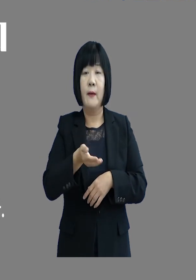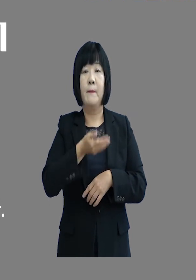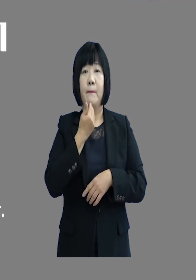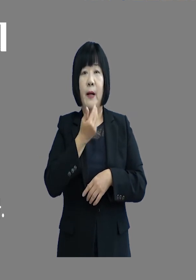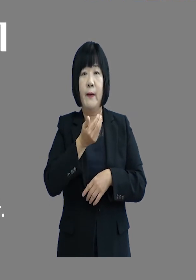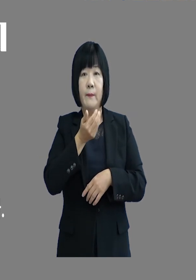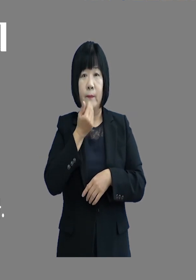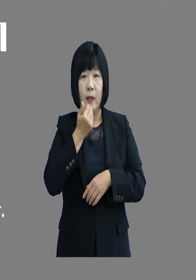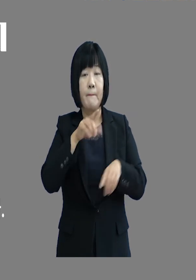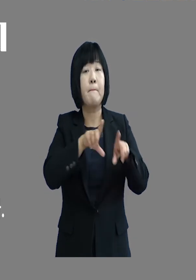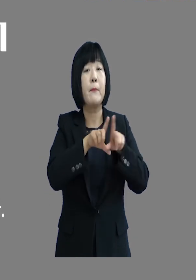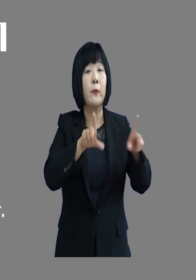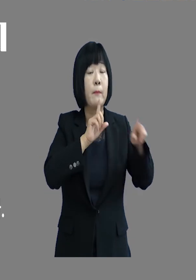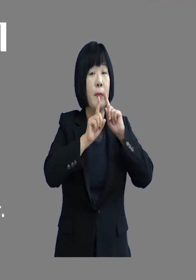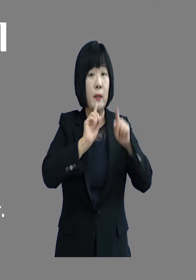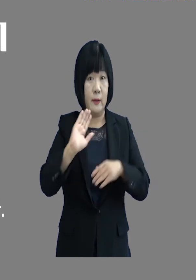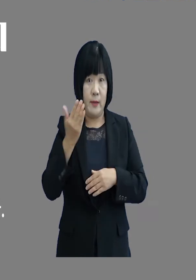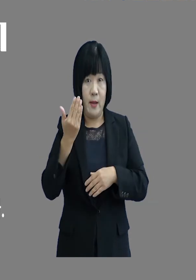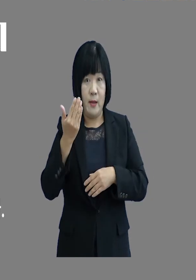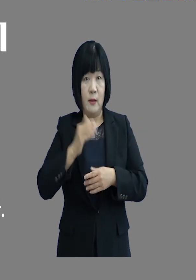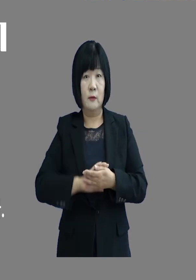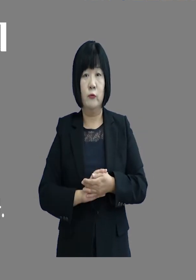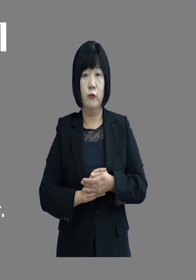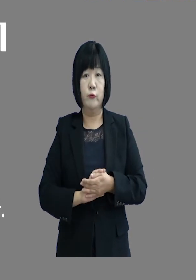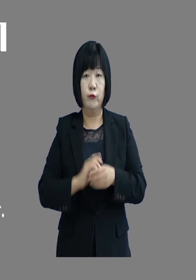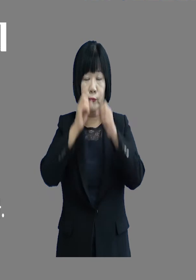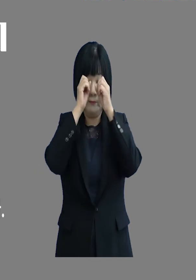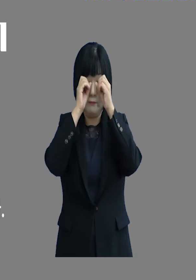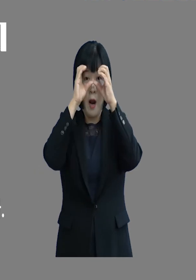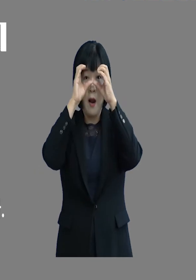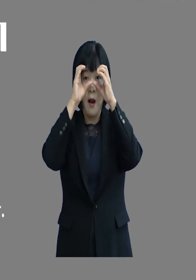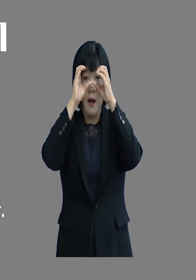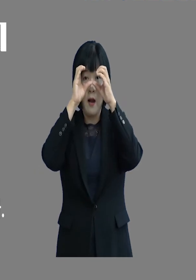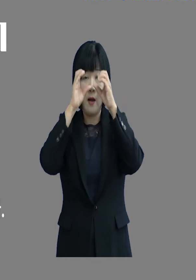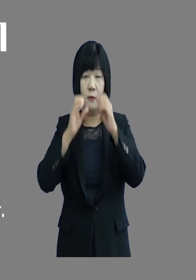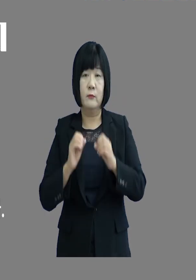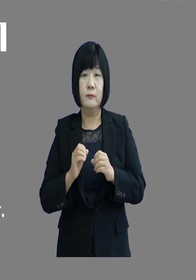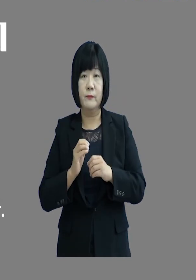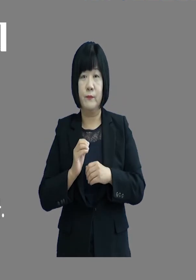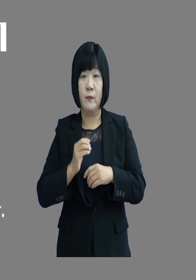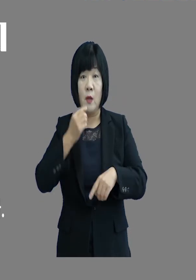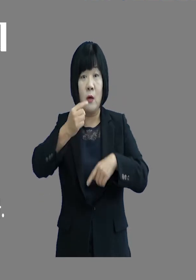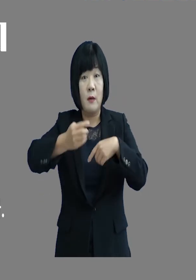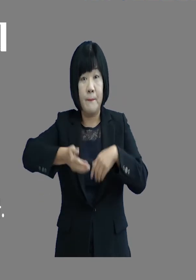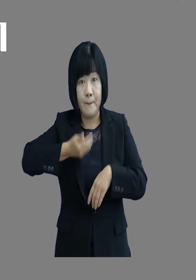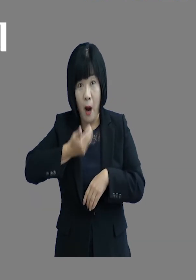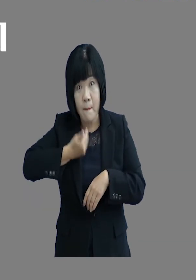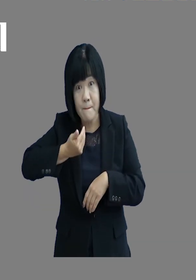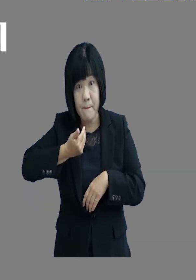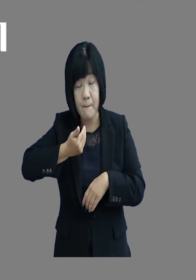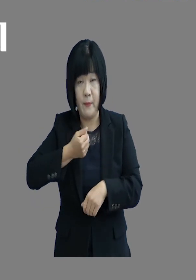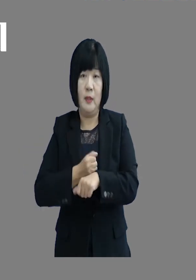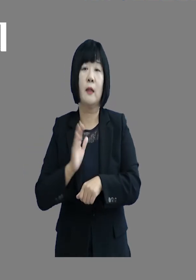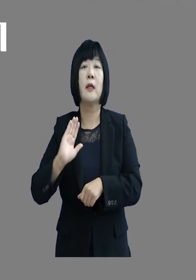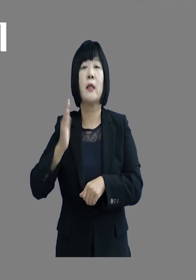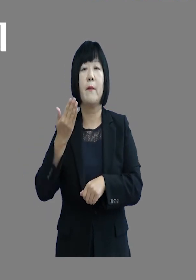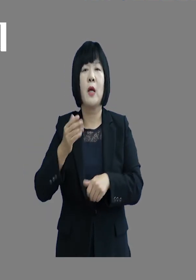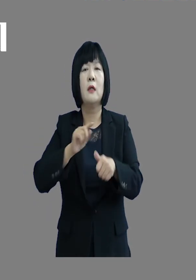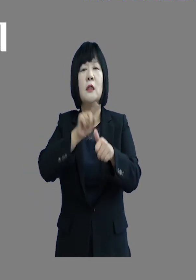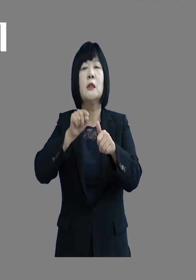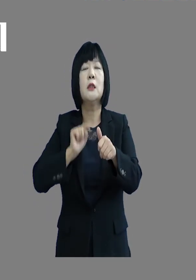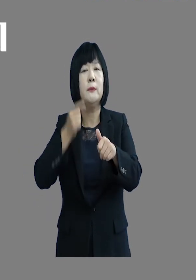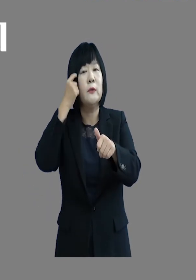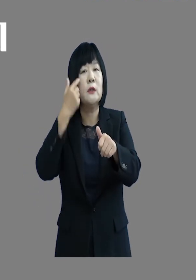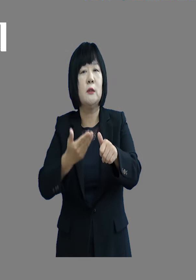하는 평서문이 되는데 눈을 크게 뜨고 턱을 좀 당겨 넣으면서 이 수화를 하게 되면 의문문이 됩니다. 밥 먹었니?